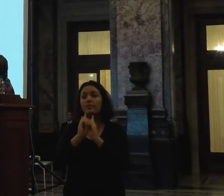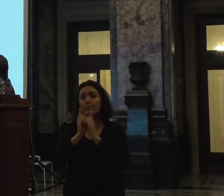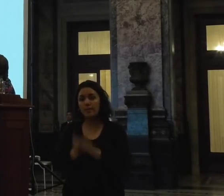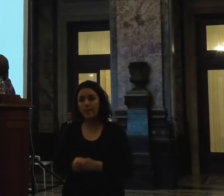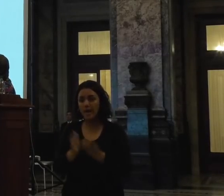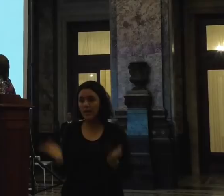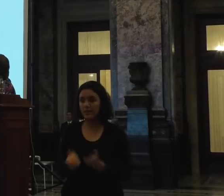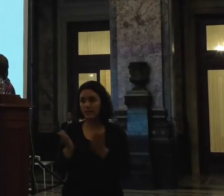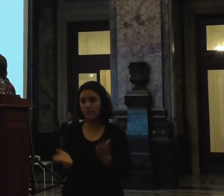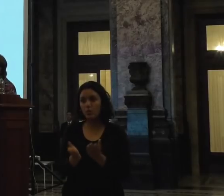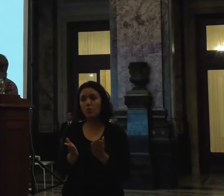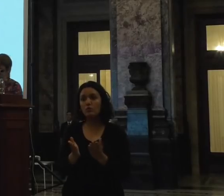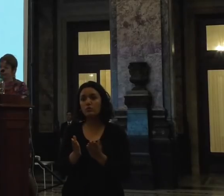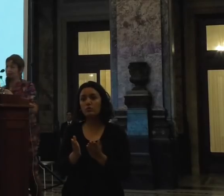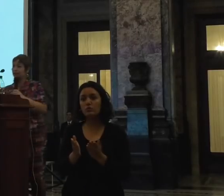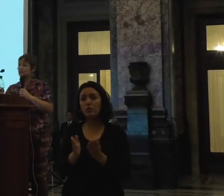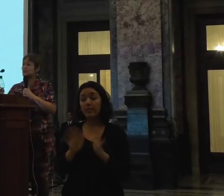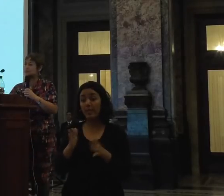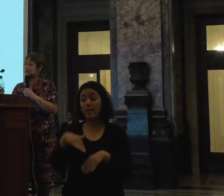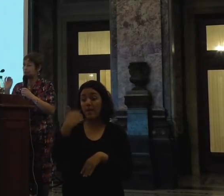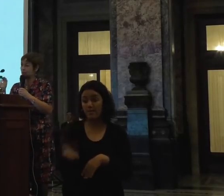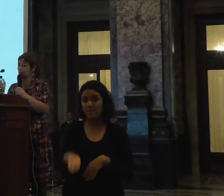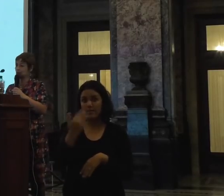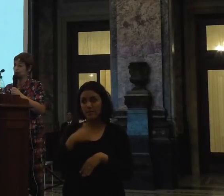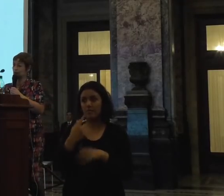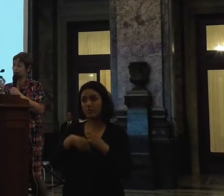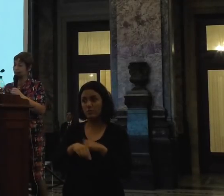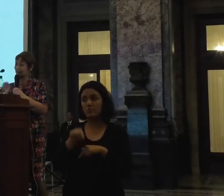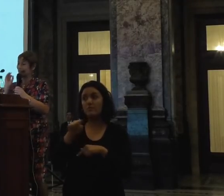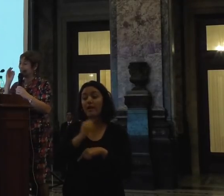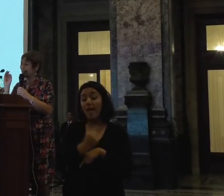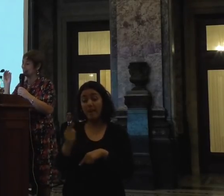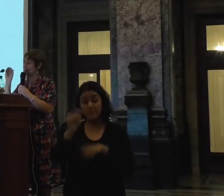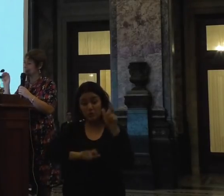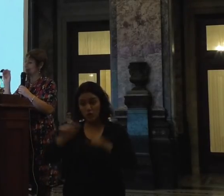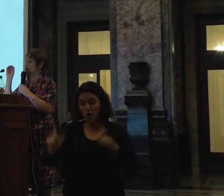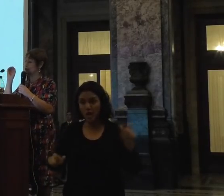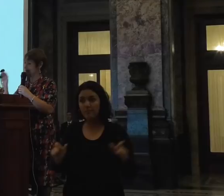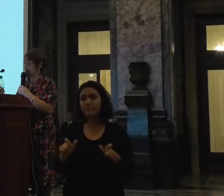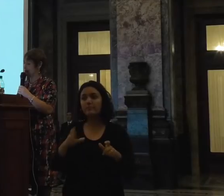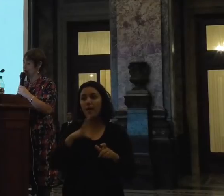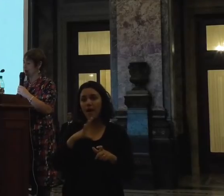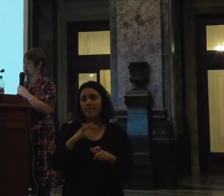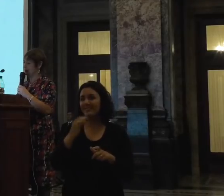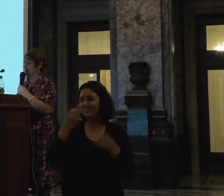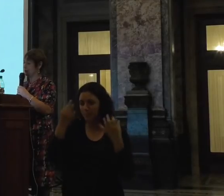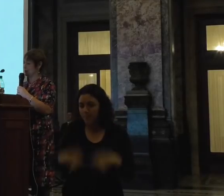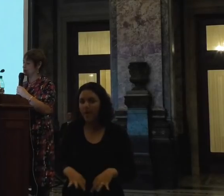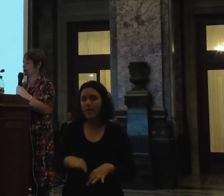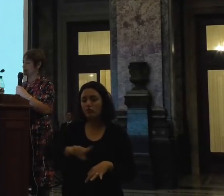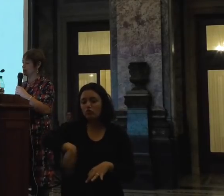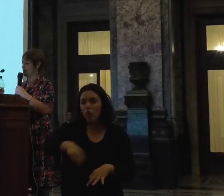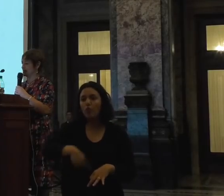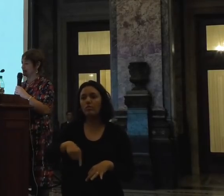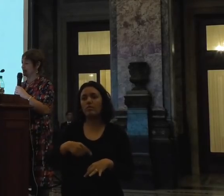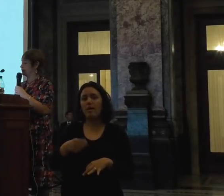van a estar procesados dorsalmente. Entonces, para cada persona vamos a tener el área exacta en su cerebro en donde la